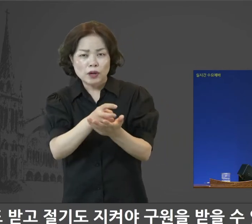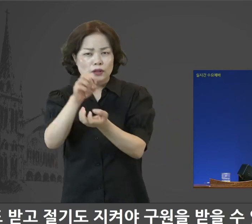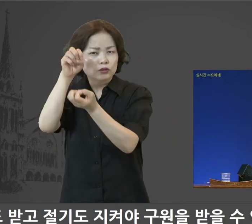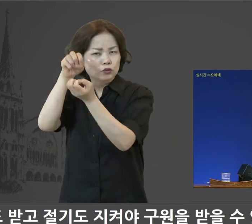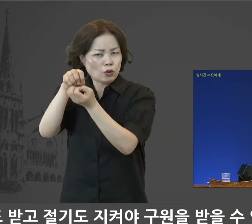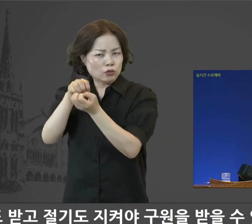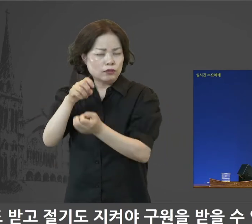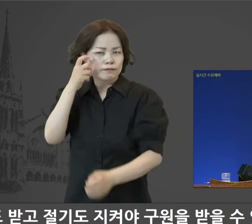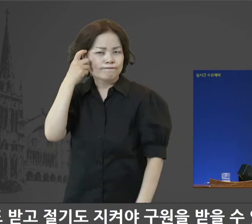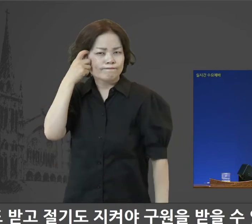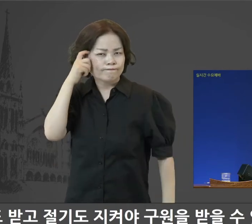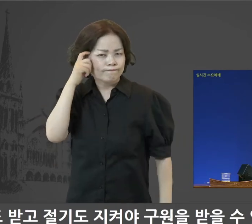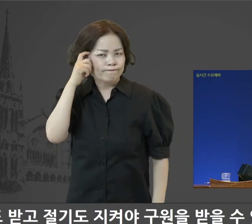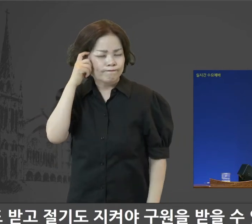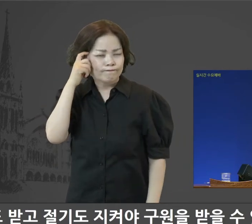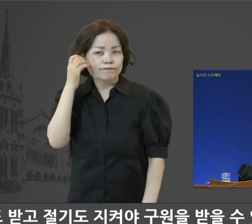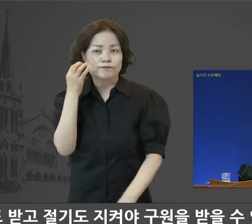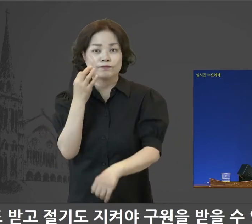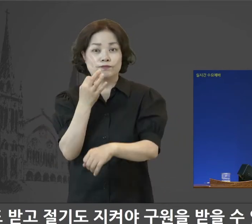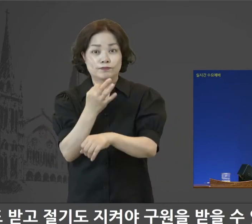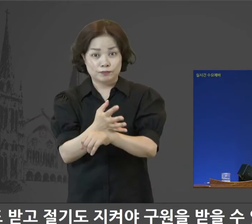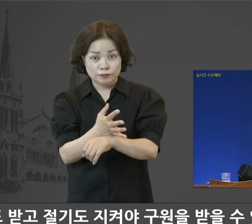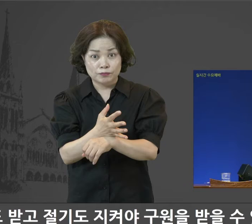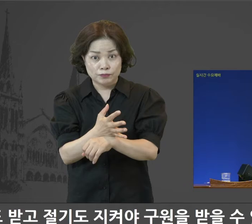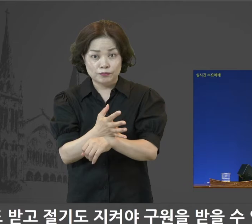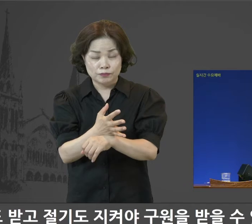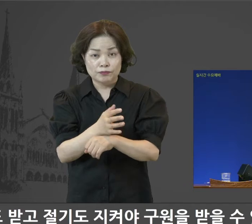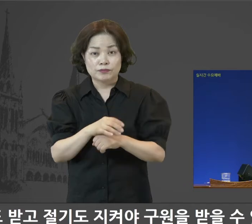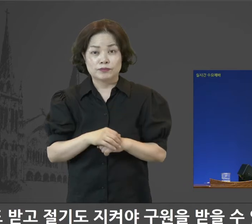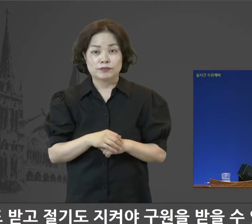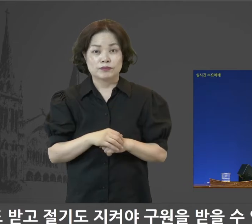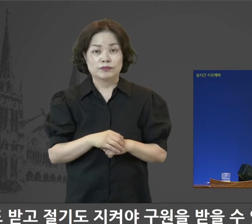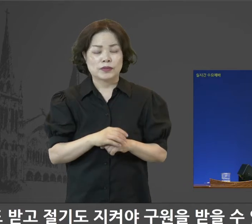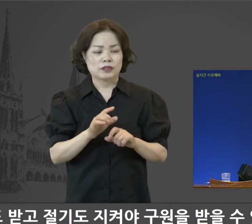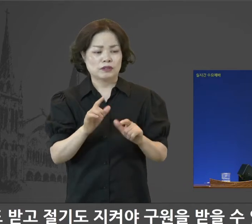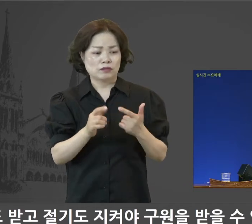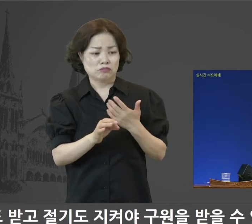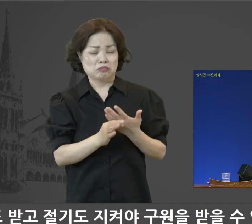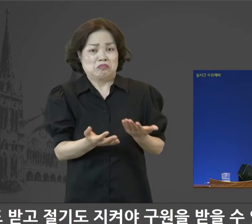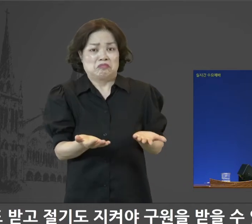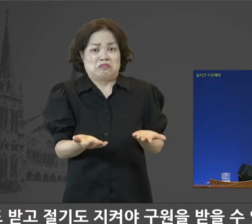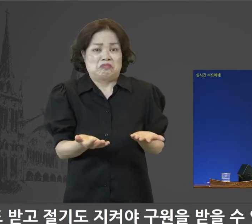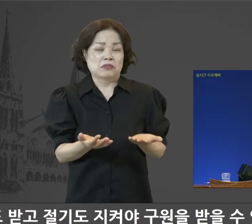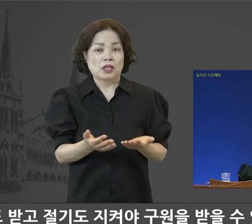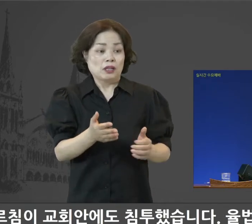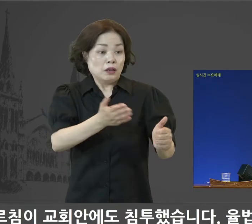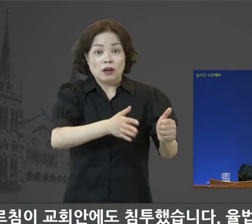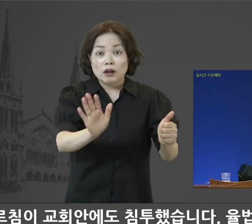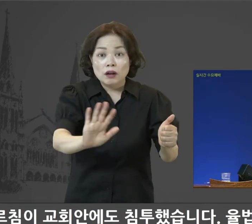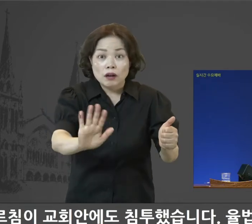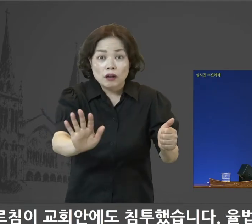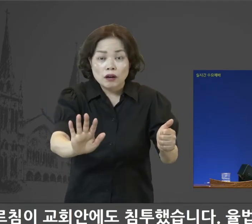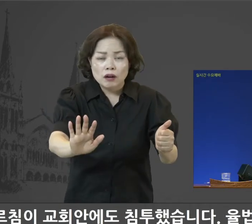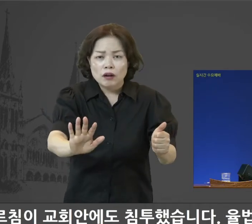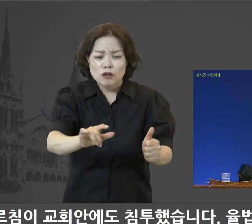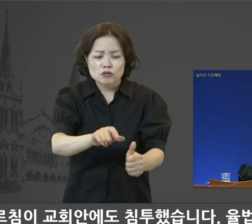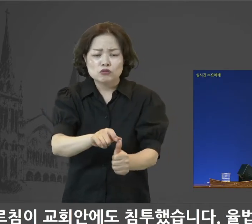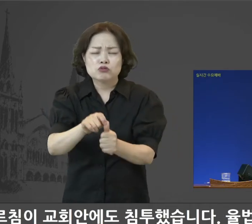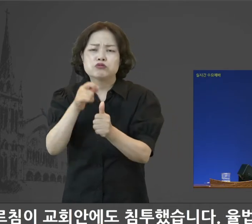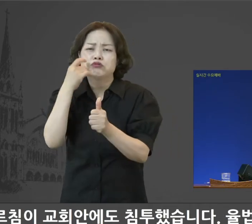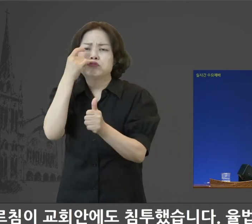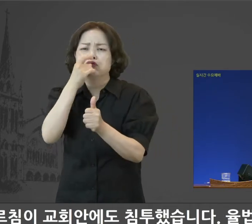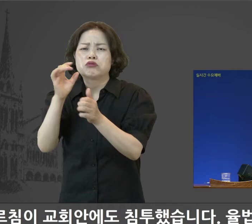전통과 의식을 단순히 하면 좋고 하지 않으면 어쩔 수 없는 그런 권면사항이 아니라